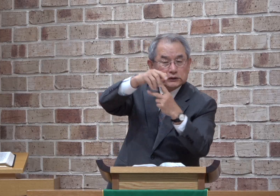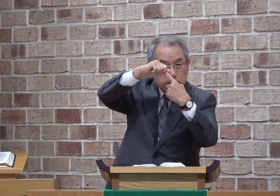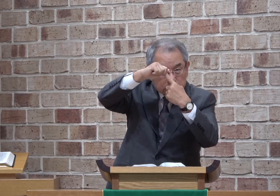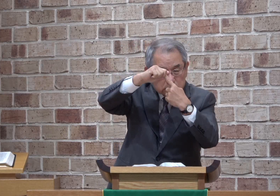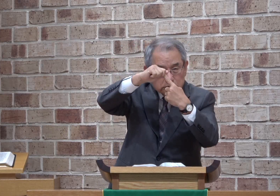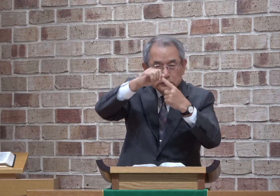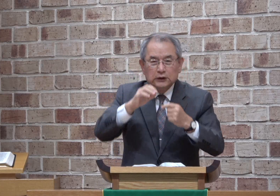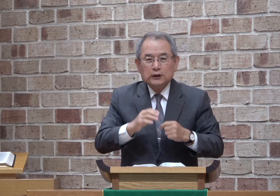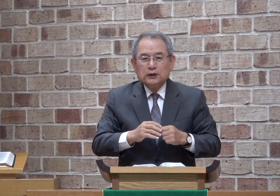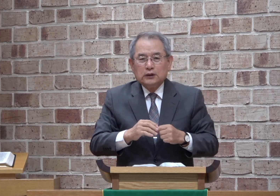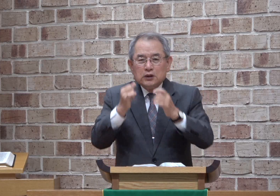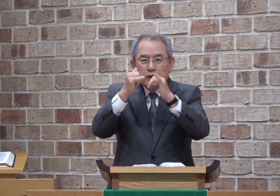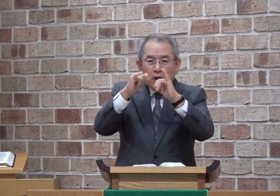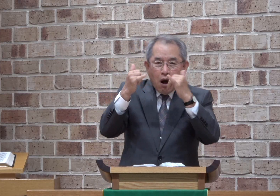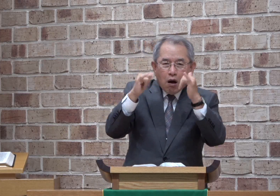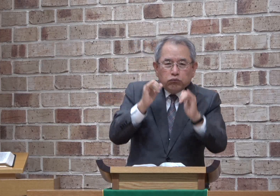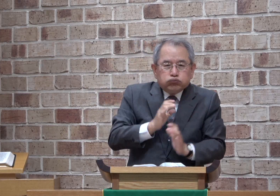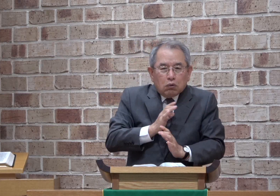귀신 들린 사람은